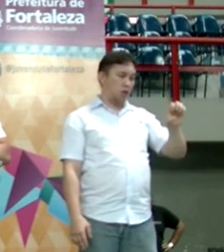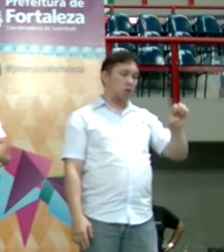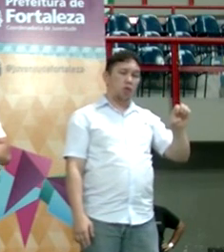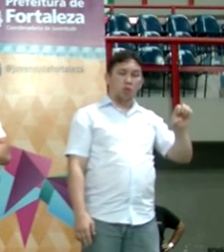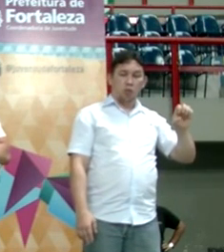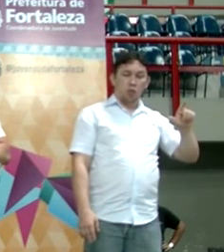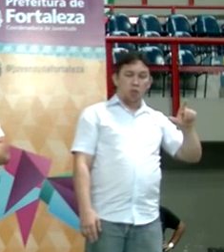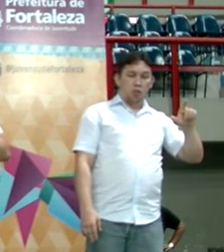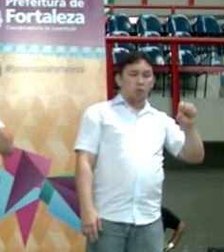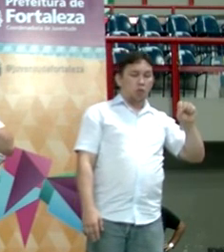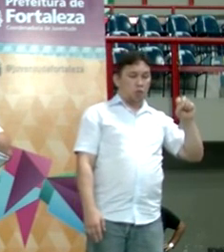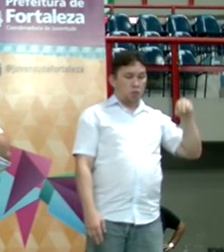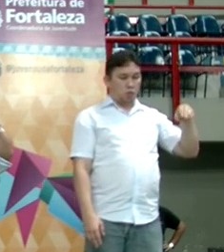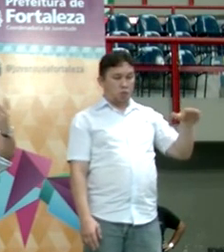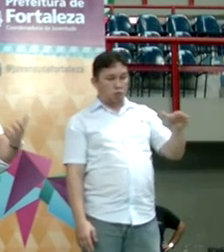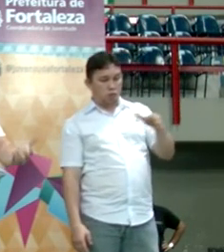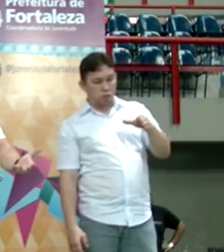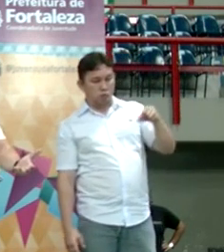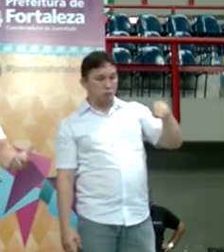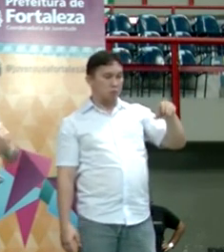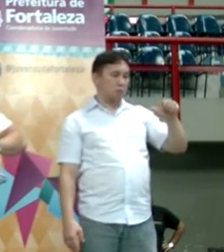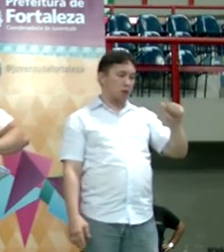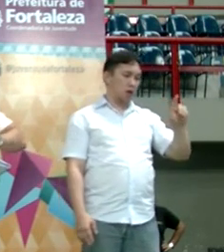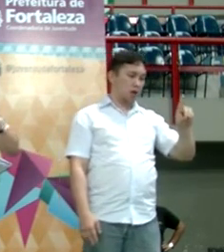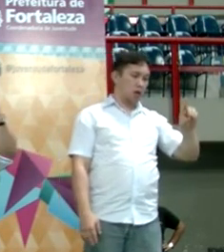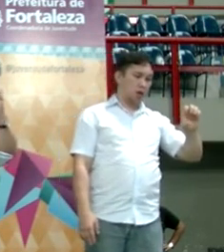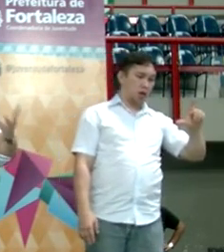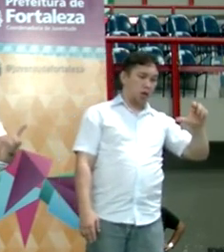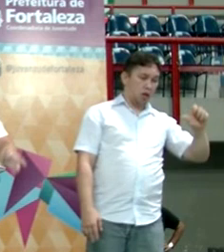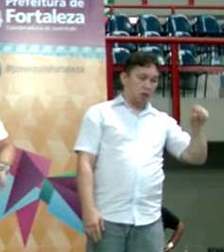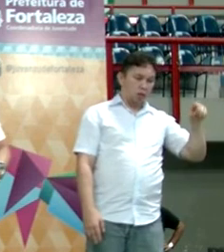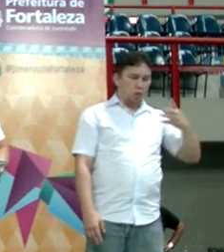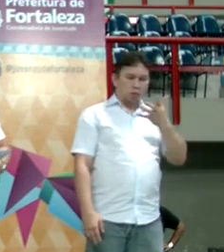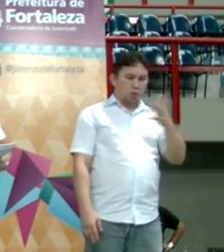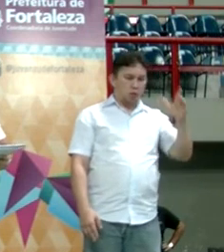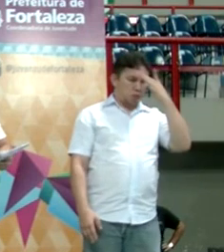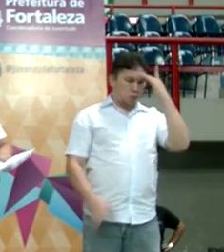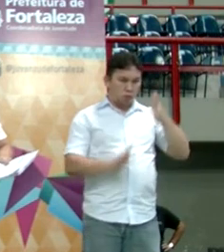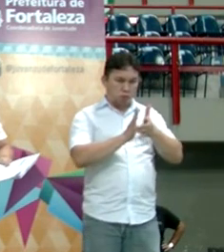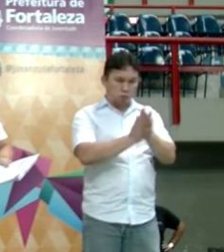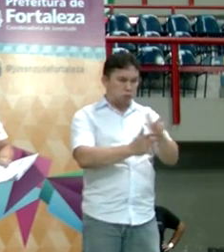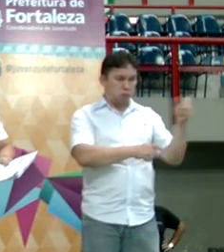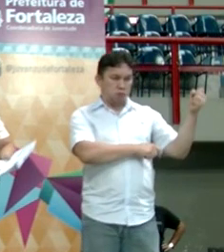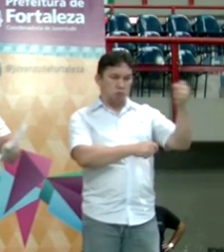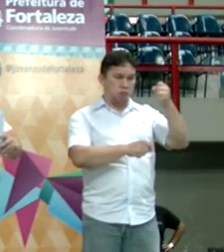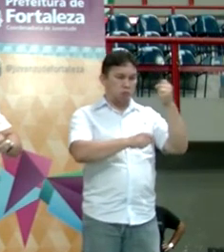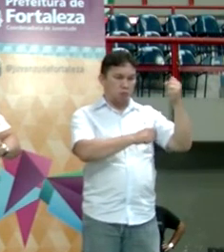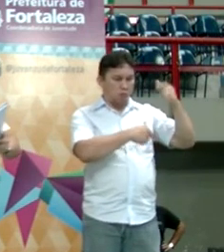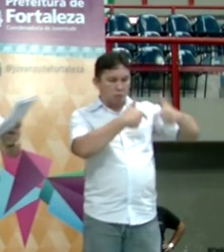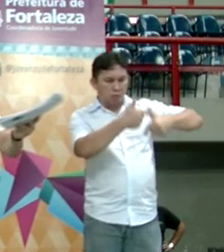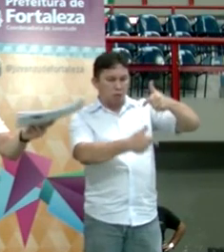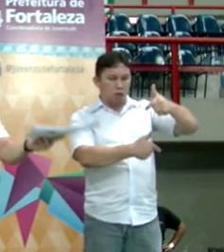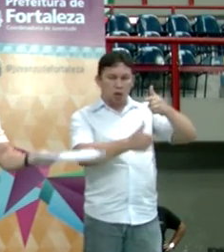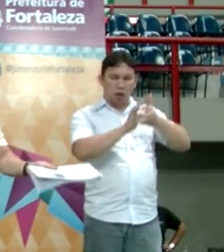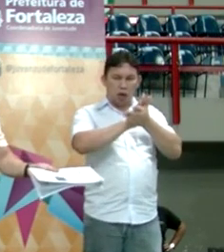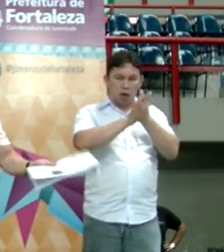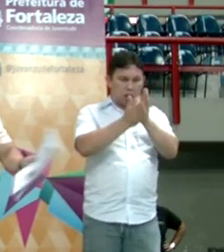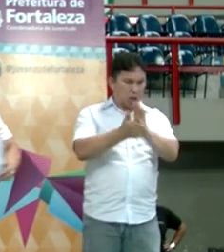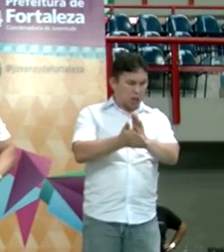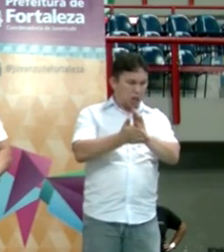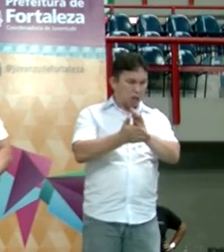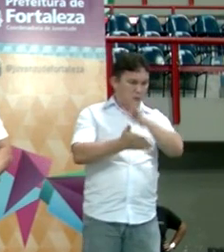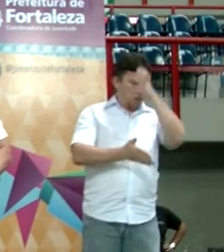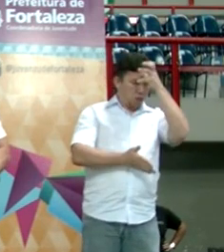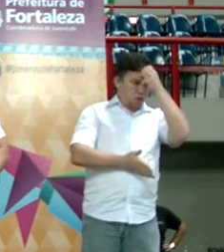que cometeram. O Nelson Mandela foi contra, levantou uma bandeira para que não houvesse uma espécie de vingança